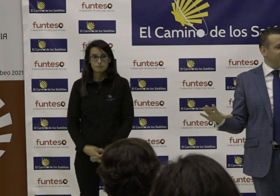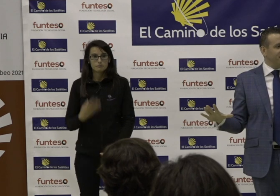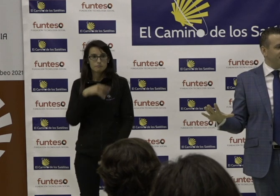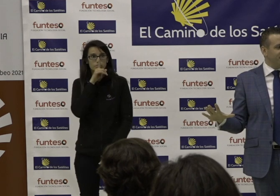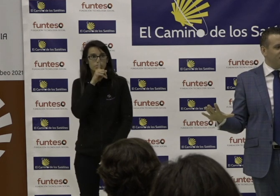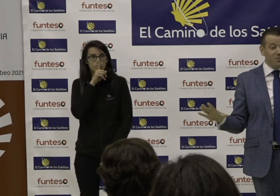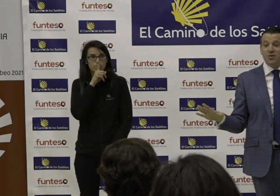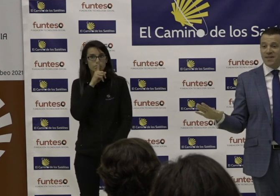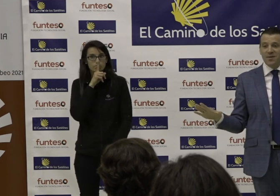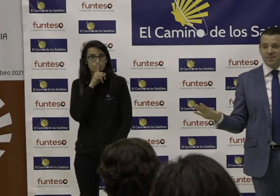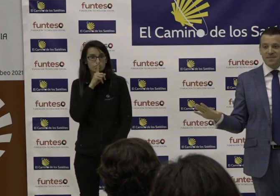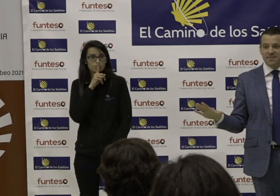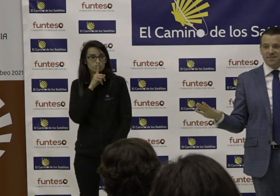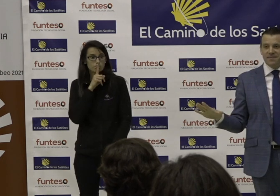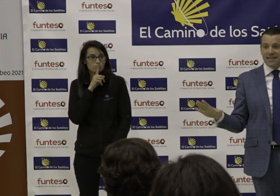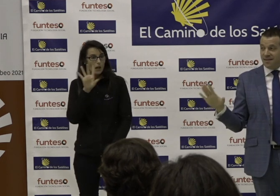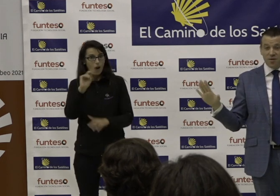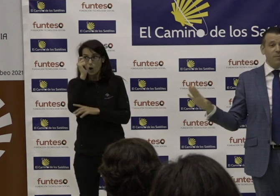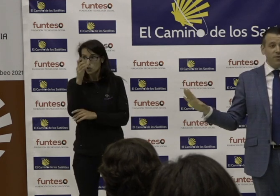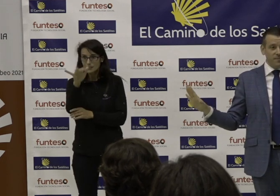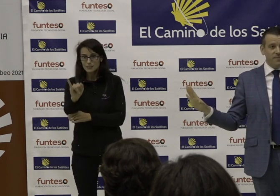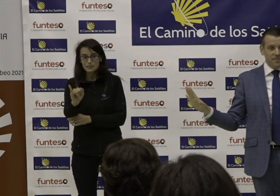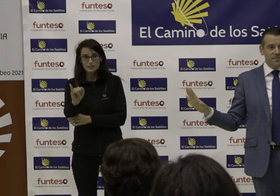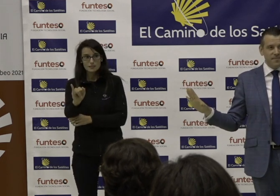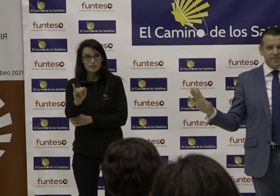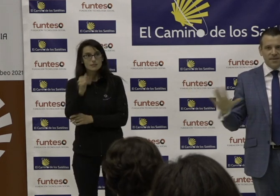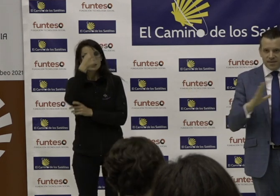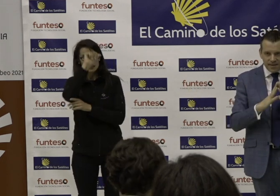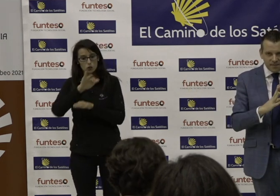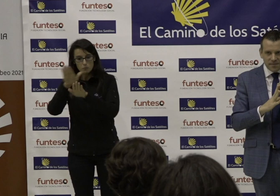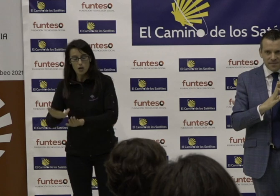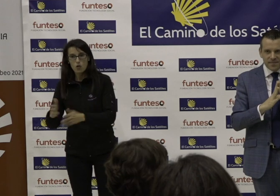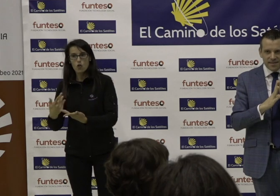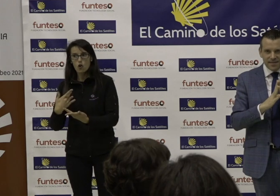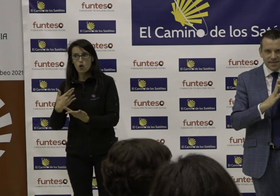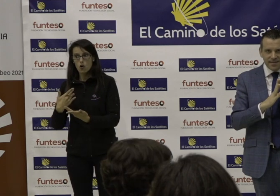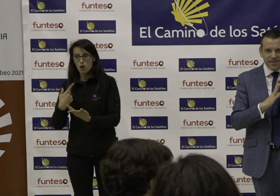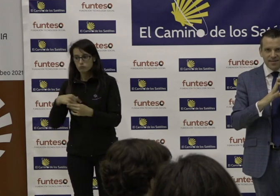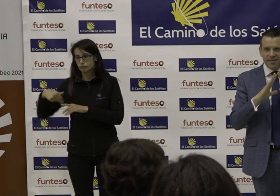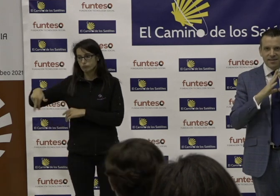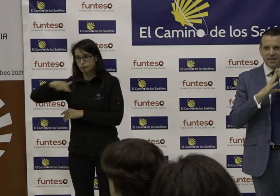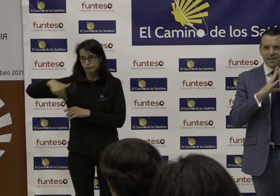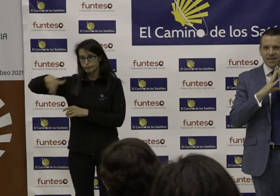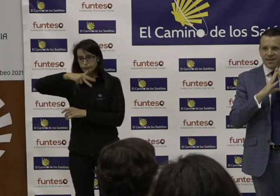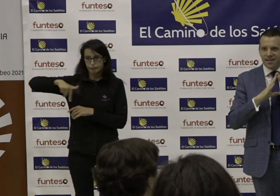Silencio. Lo hemos conseguido. Hasta el señor paró. Silencio.